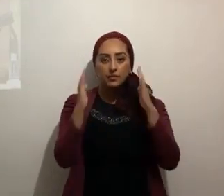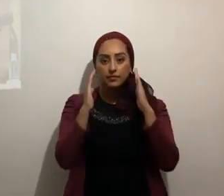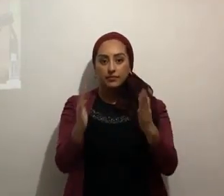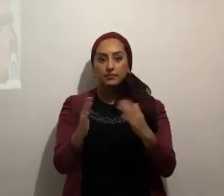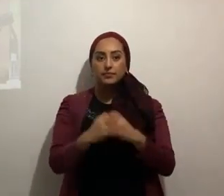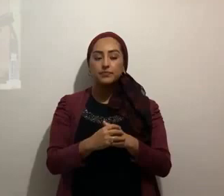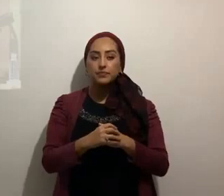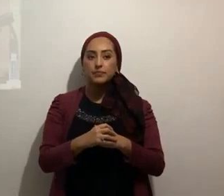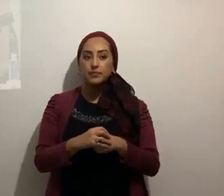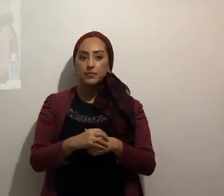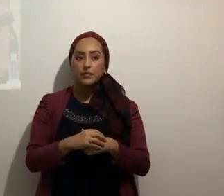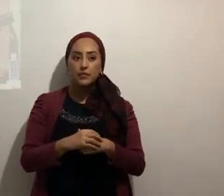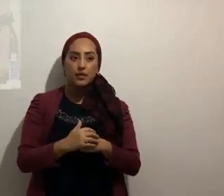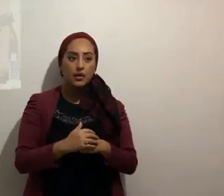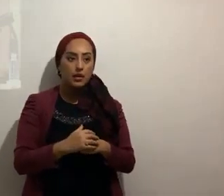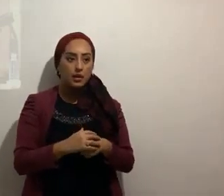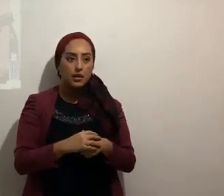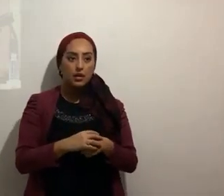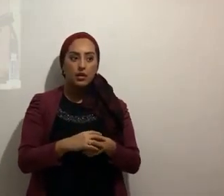atención.